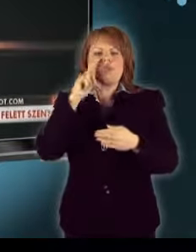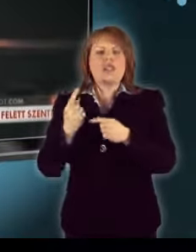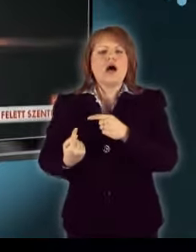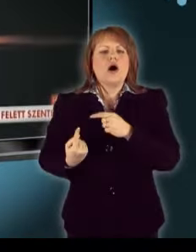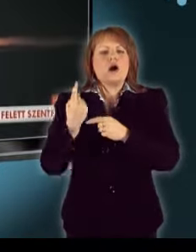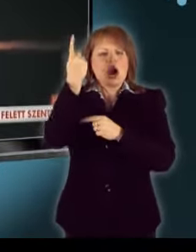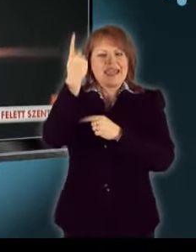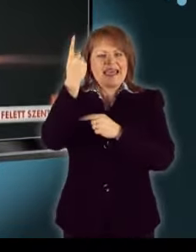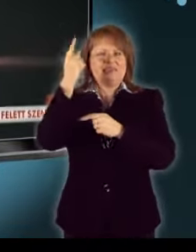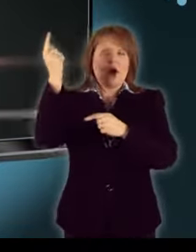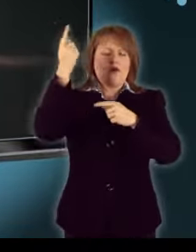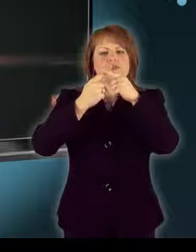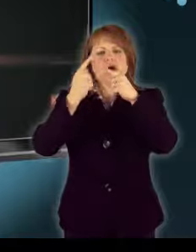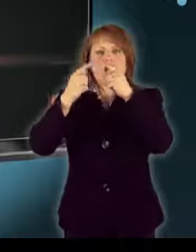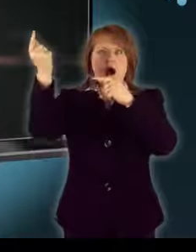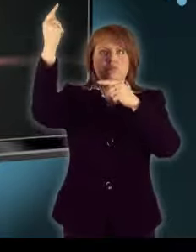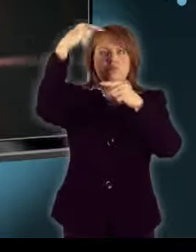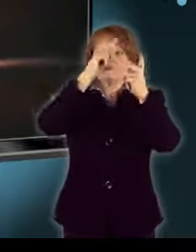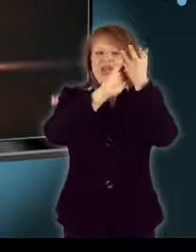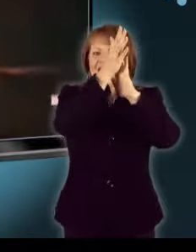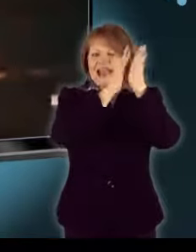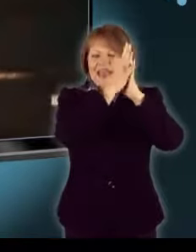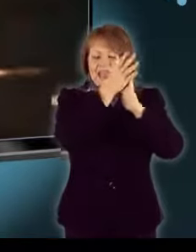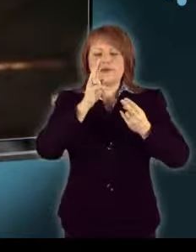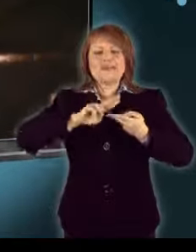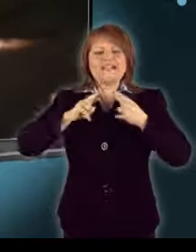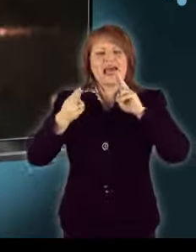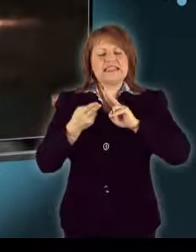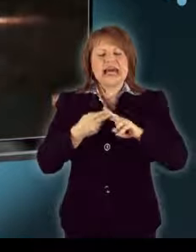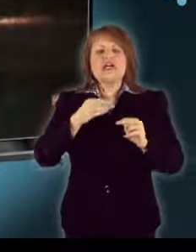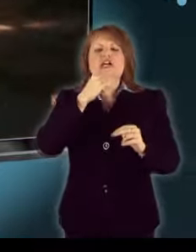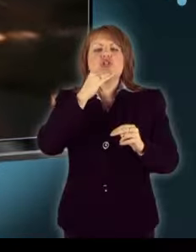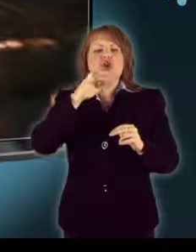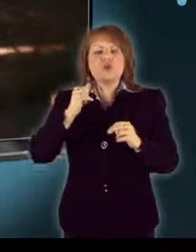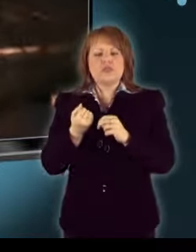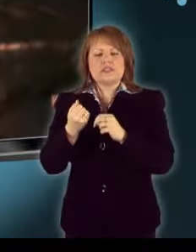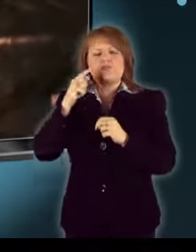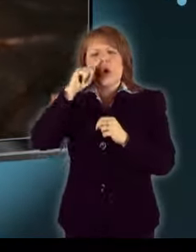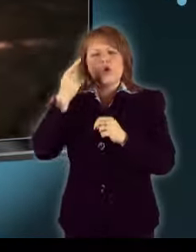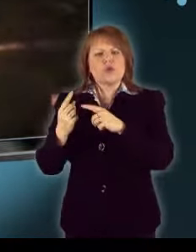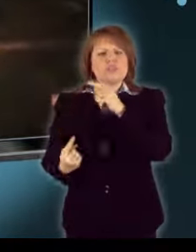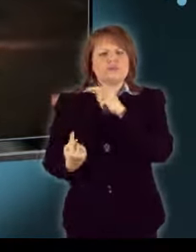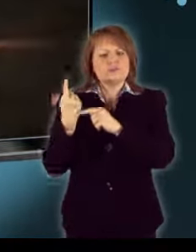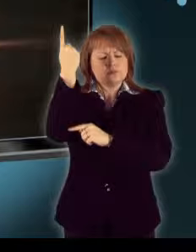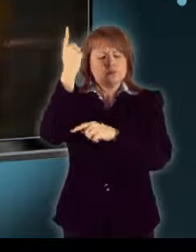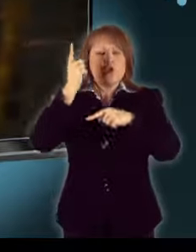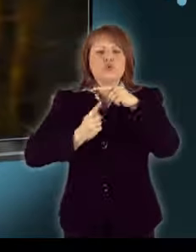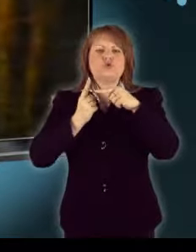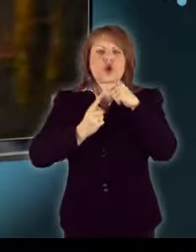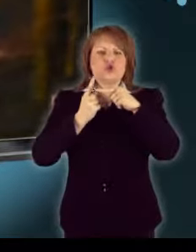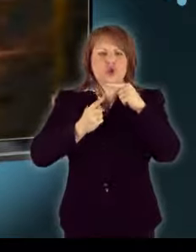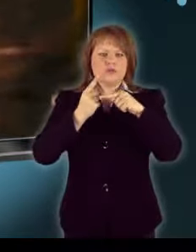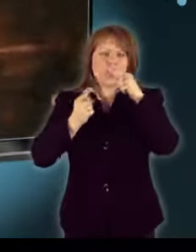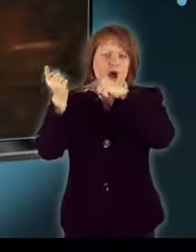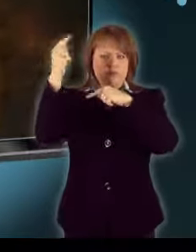elégett a légkörben. Ez a szerdán felbocsájtott Szojúz űrhajó hordozó rakétájának utolsó fokozata volt. Az